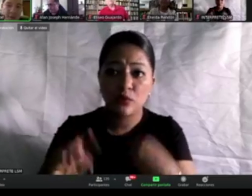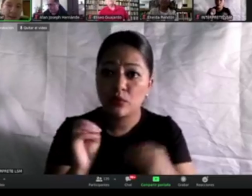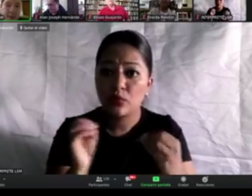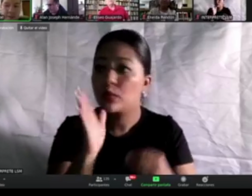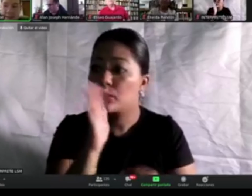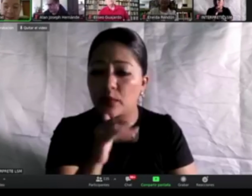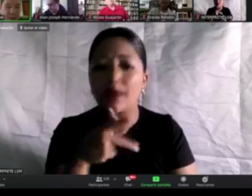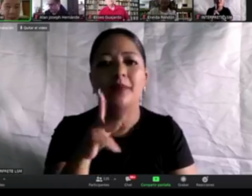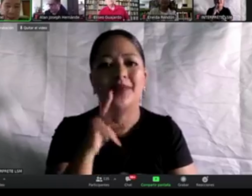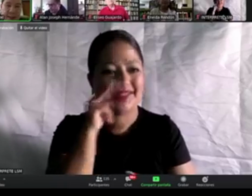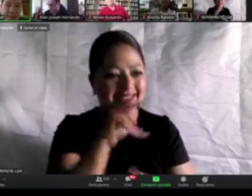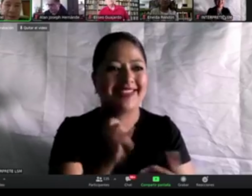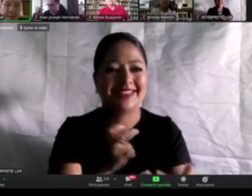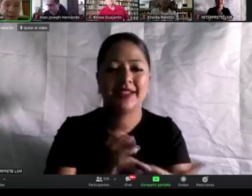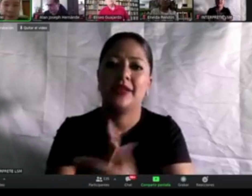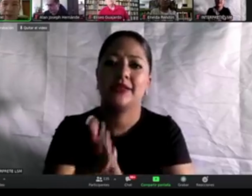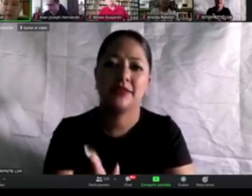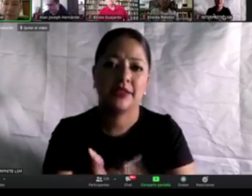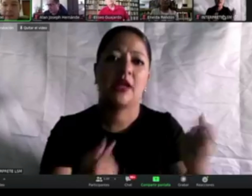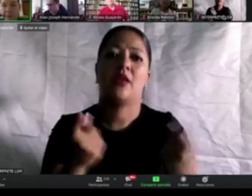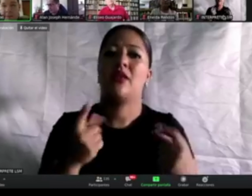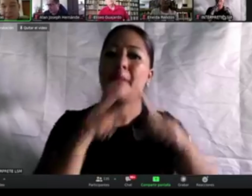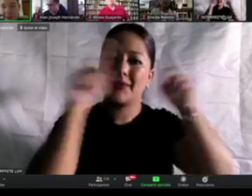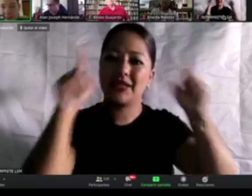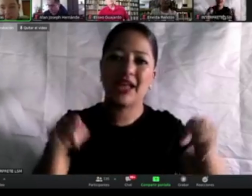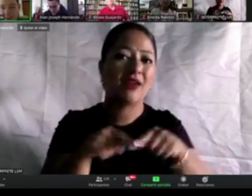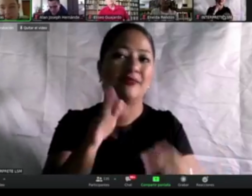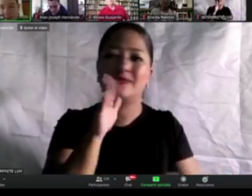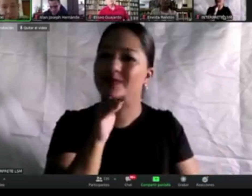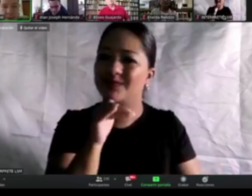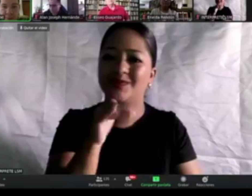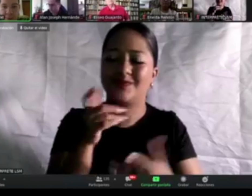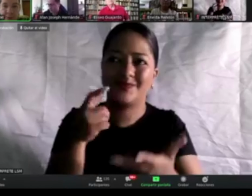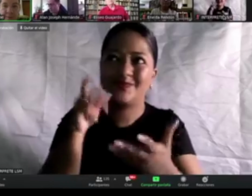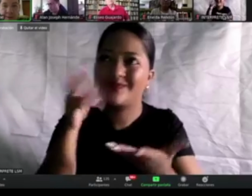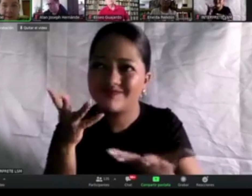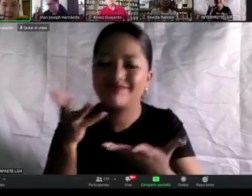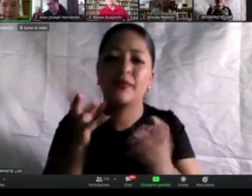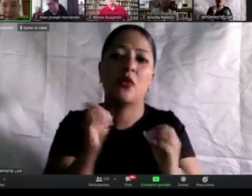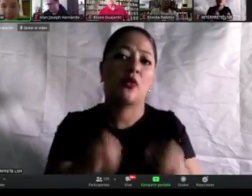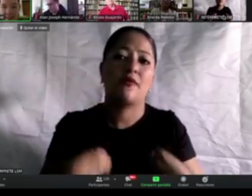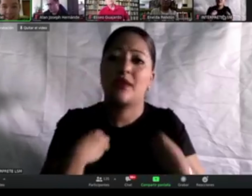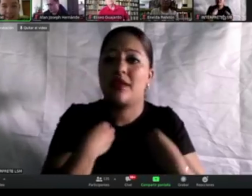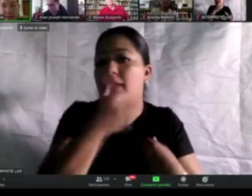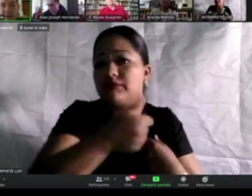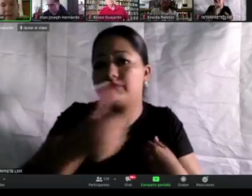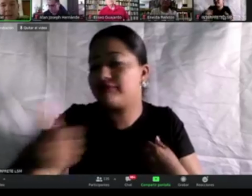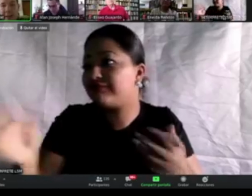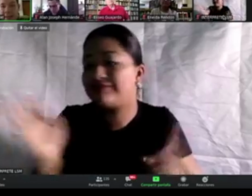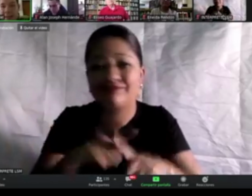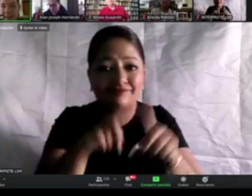mucho para la persona que tal vez no es accesible y pizarrón o para una persona que lo requiera según sea su condición de vida y de esta manera